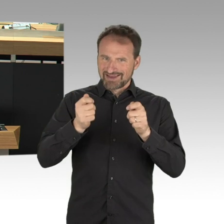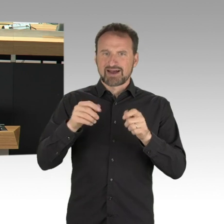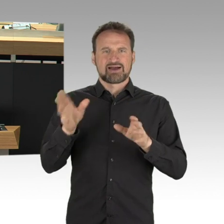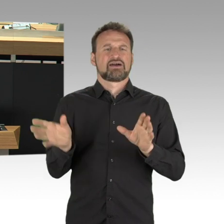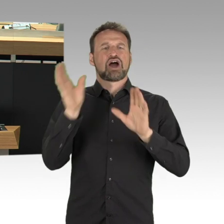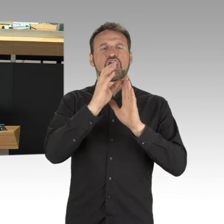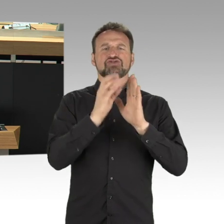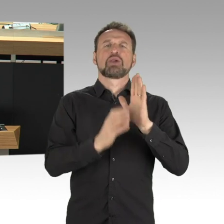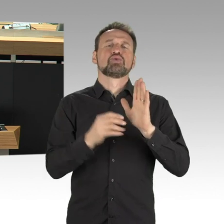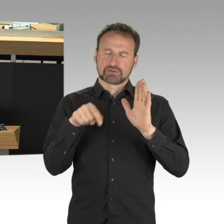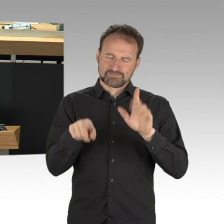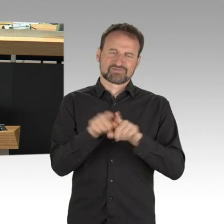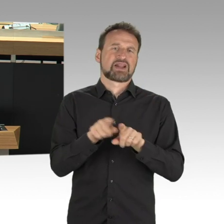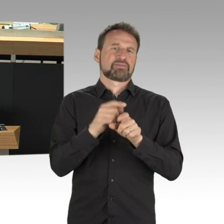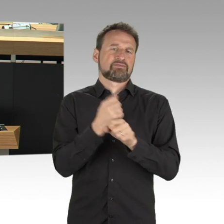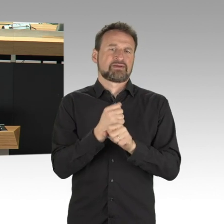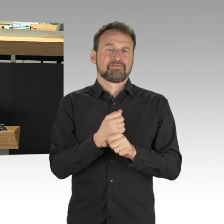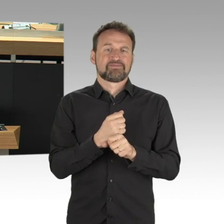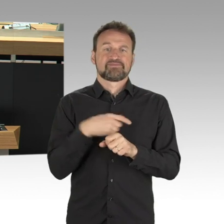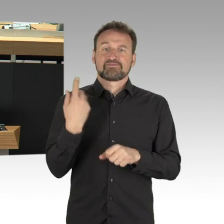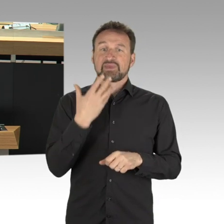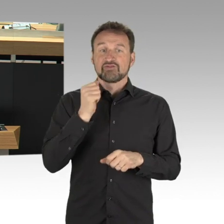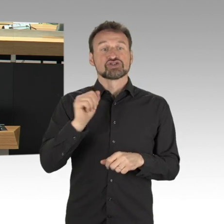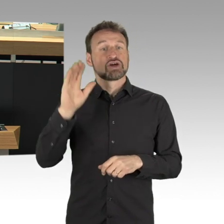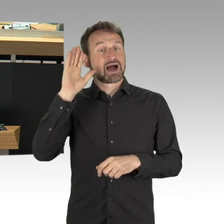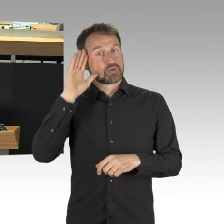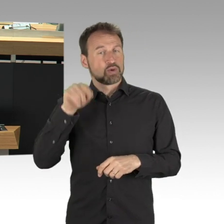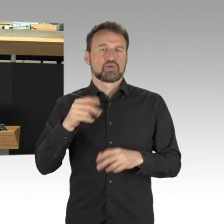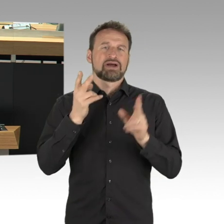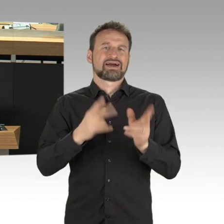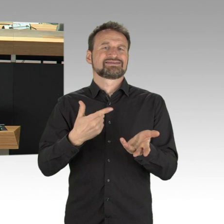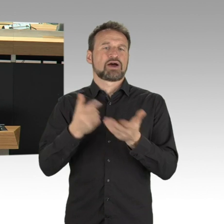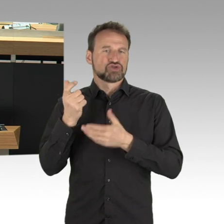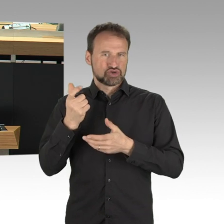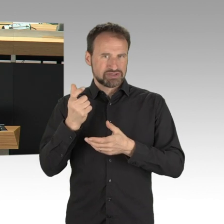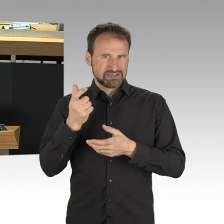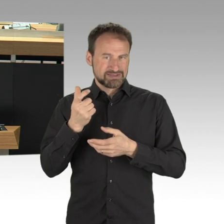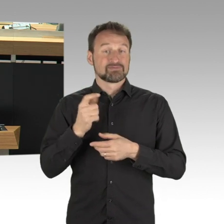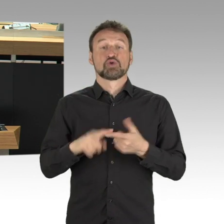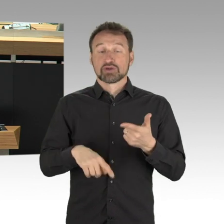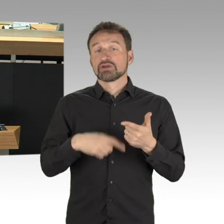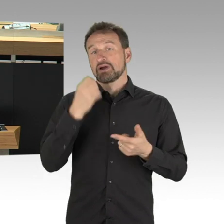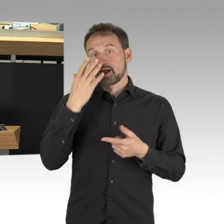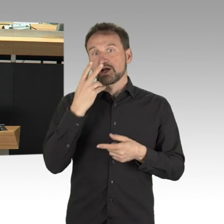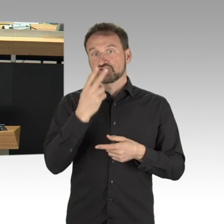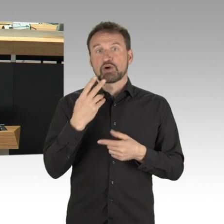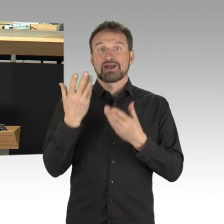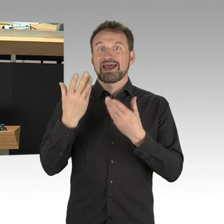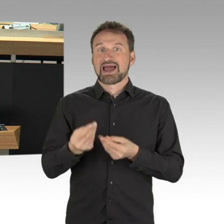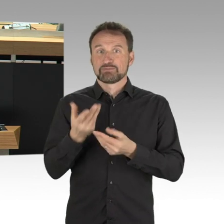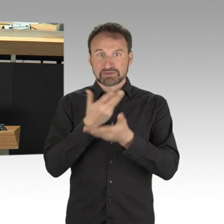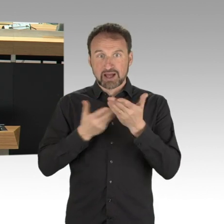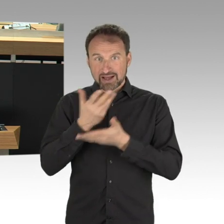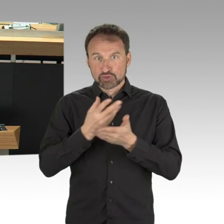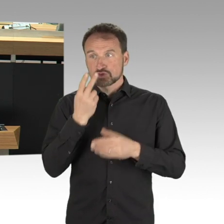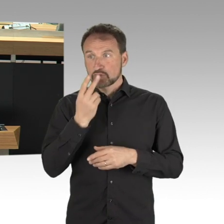im Rechtsausschuss beraten. Und natürlich werden wir bei den Haushaltsberatungen im Herbst schauen, ob für das wichtige Schwerpunktthema Antisemitismus genügend Mittel auch aus